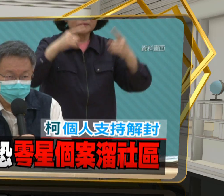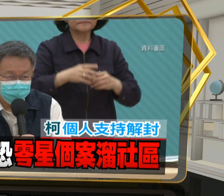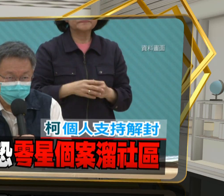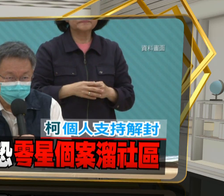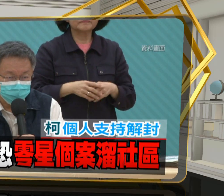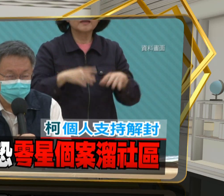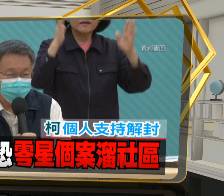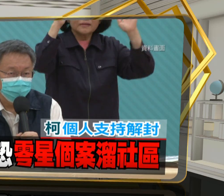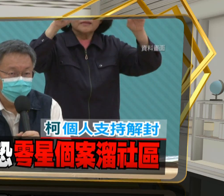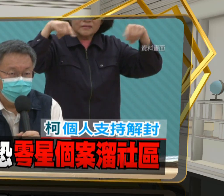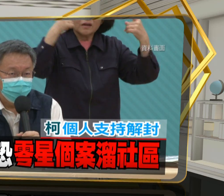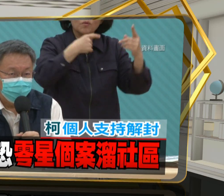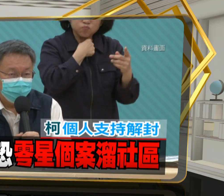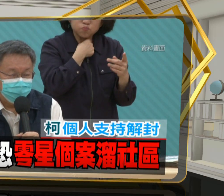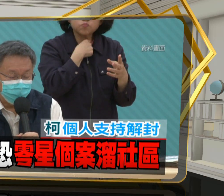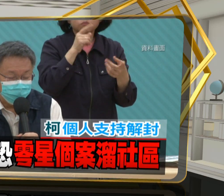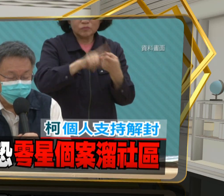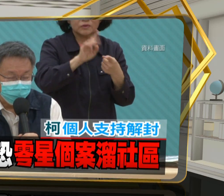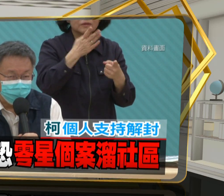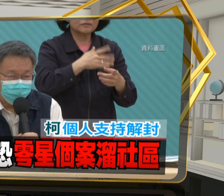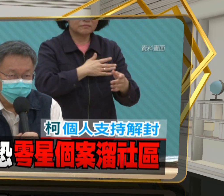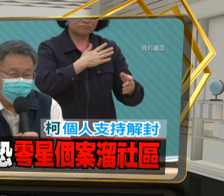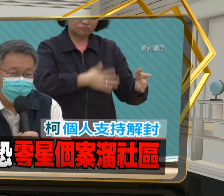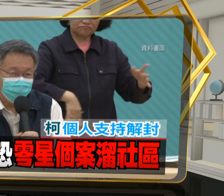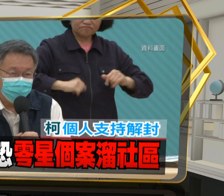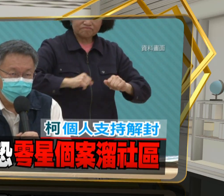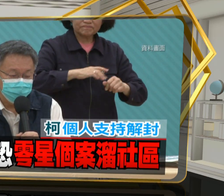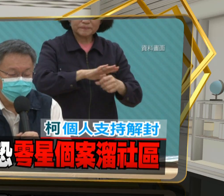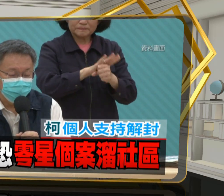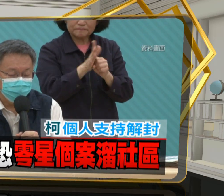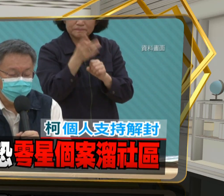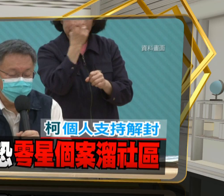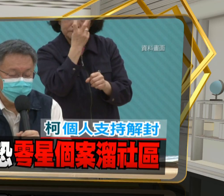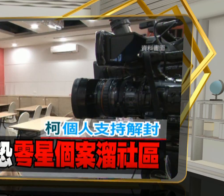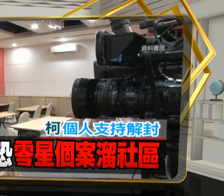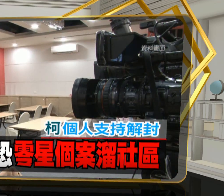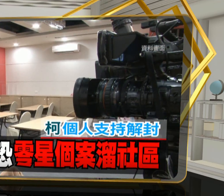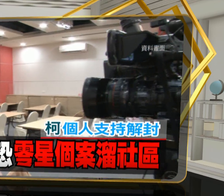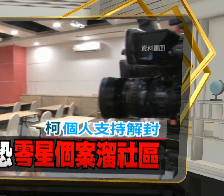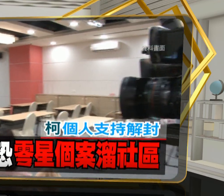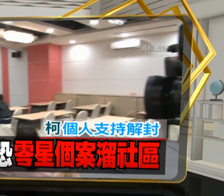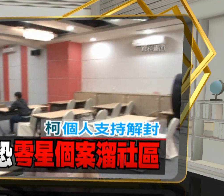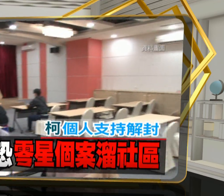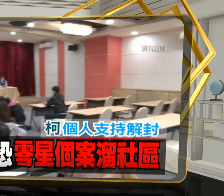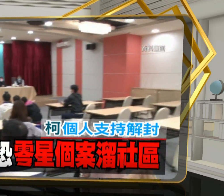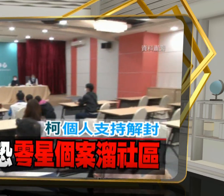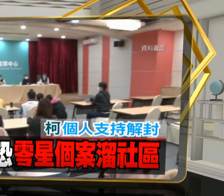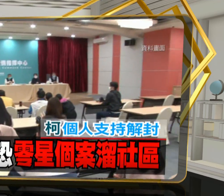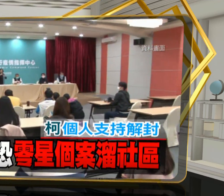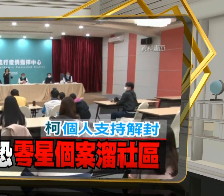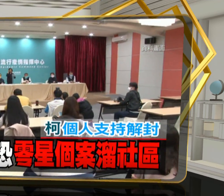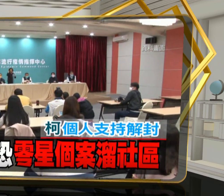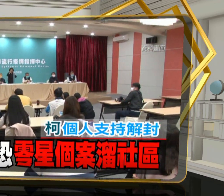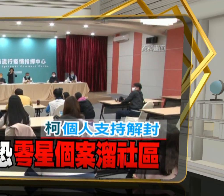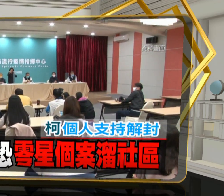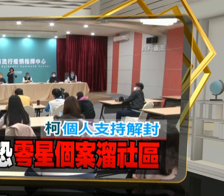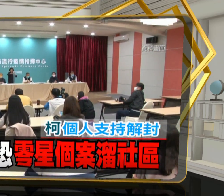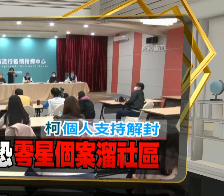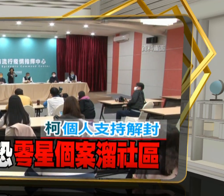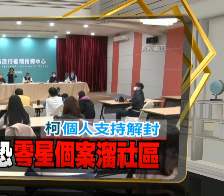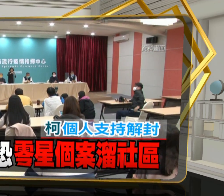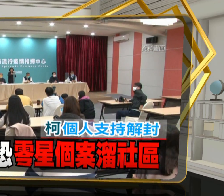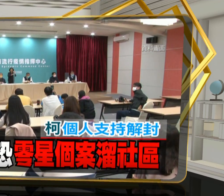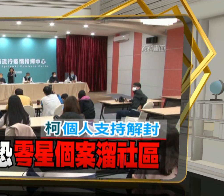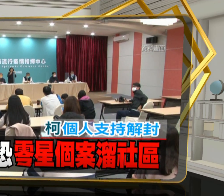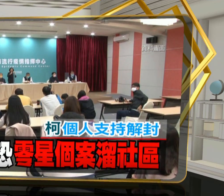疫情指挥中心日前宣布，未来将会放宽入境检疫时间，从14天改成10天，让不少人担心